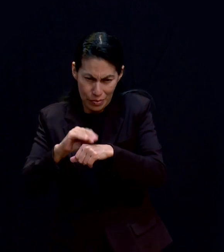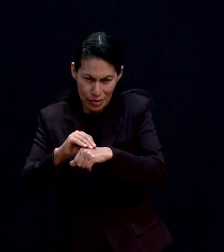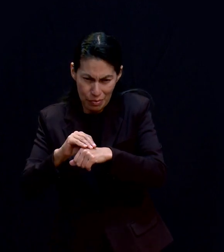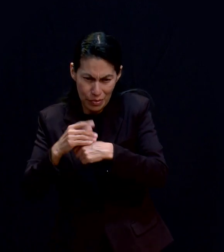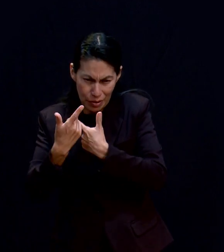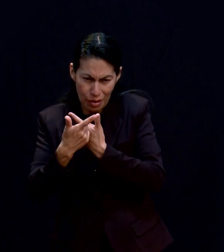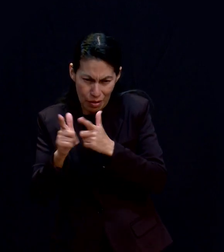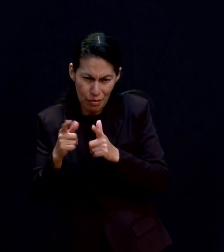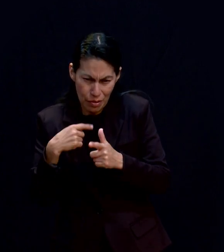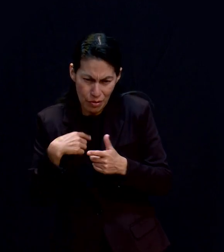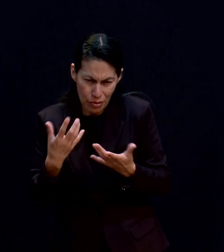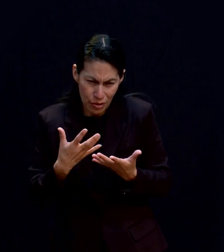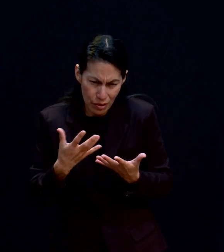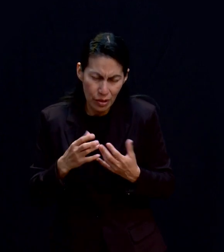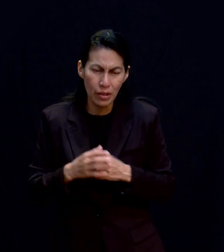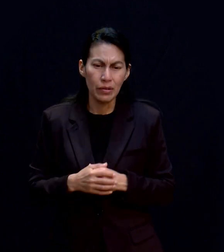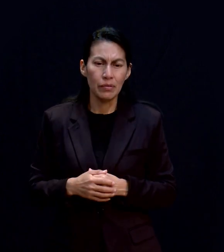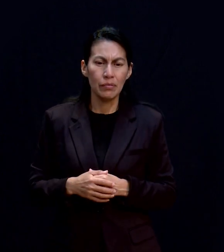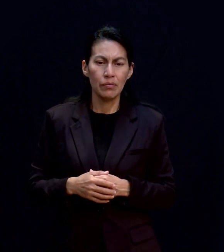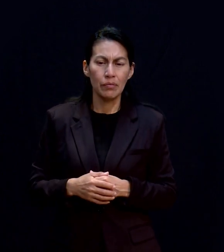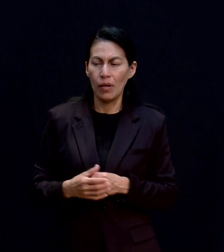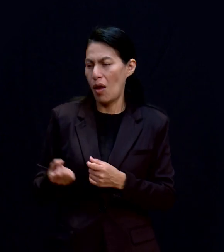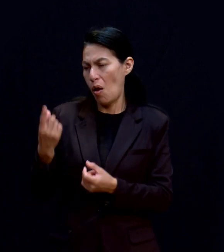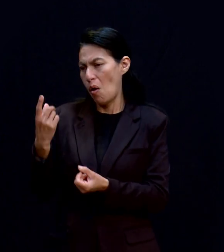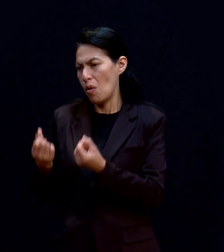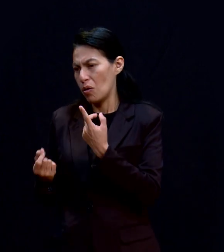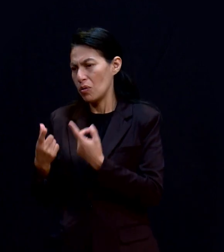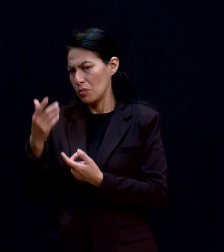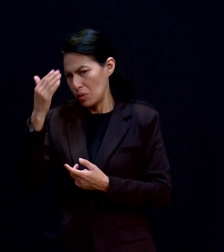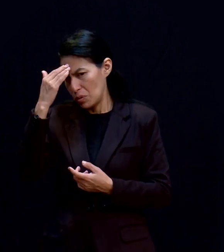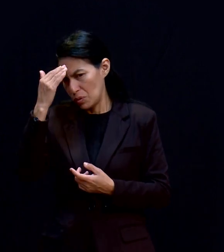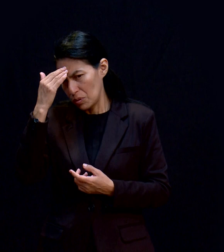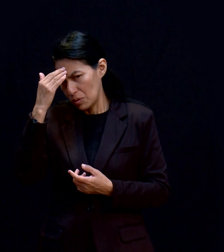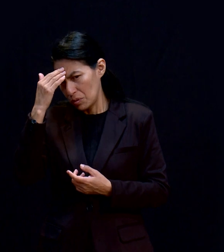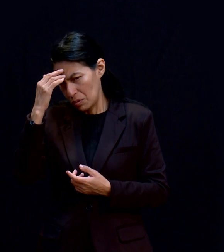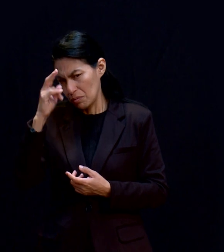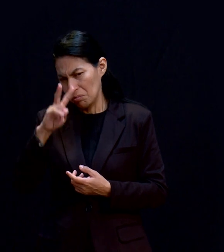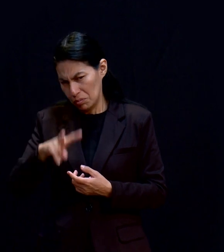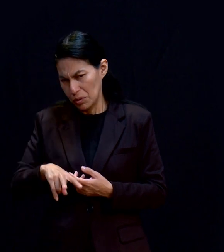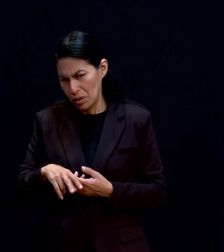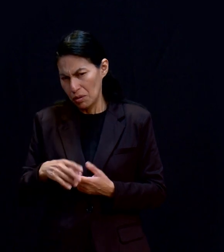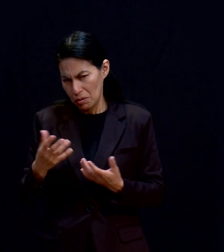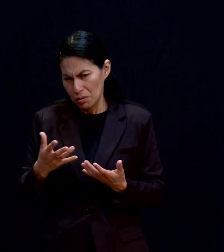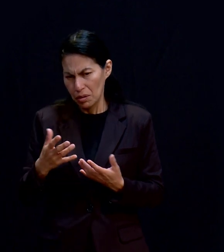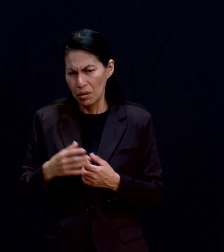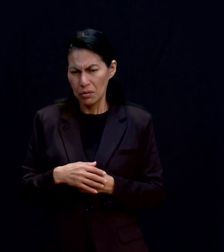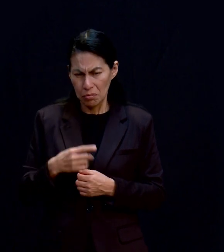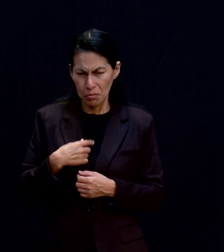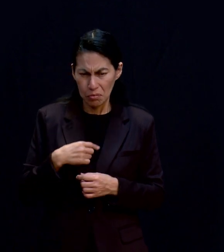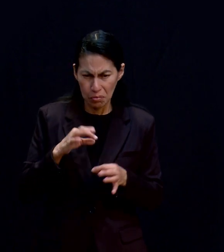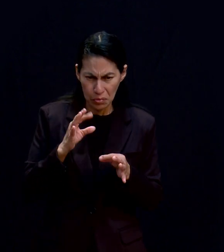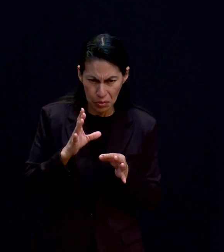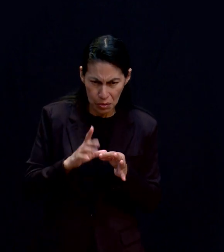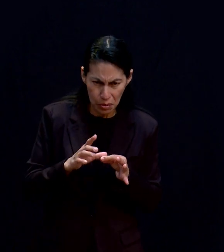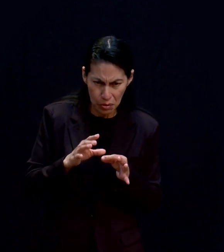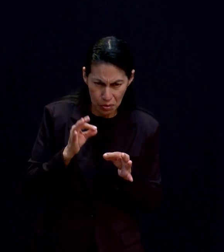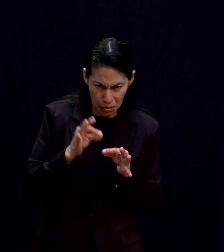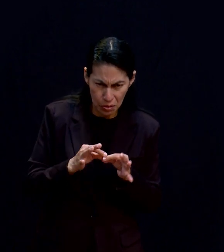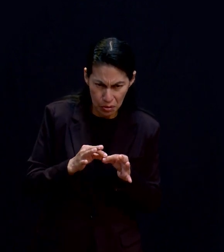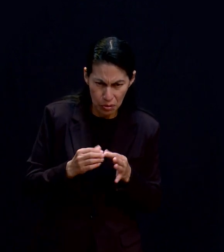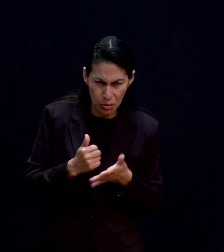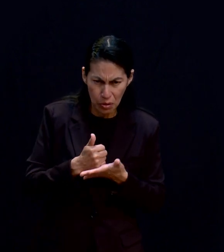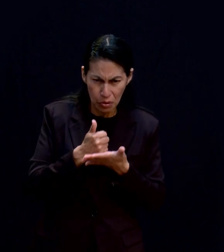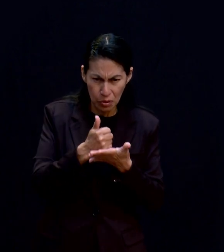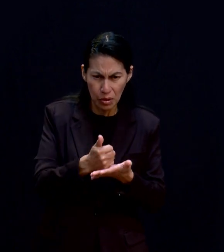hacer eso muchas veces y personas que me conocen pues saben que claro que así es claro que estoy dispuesto a ayudar